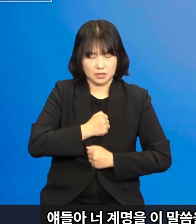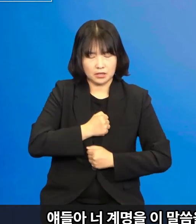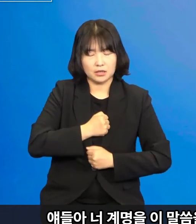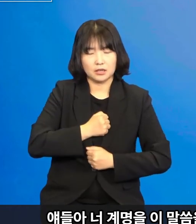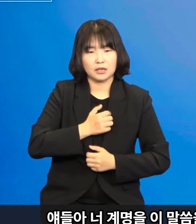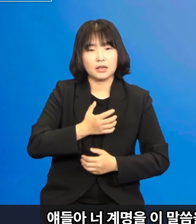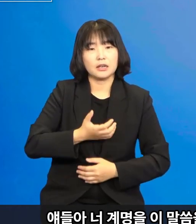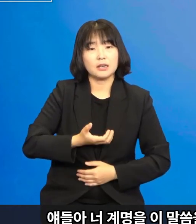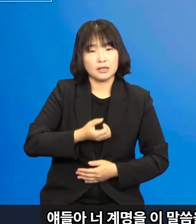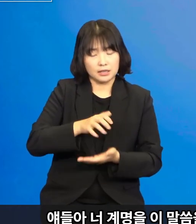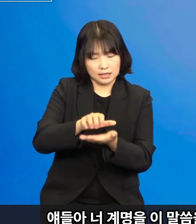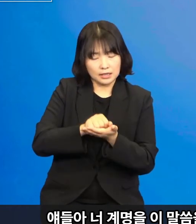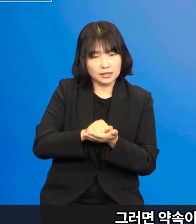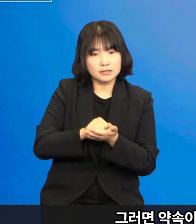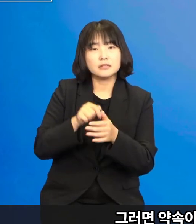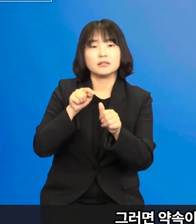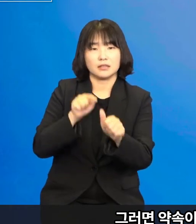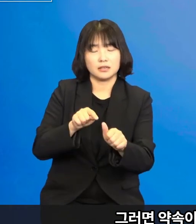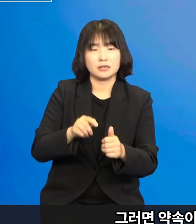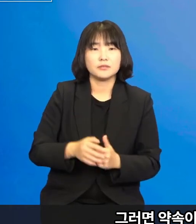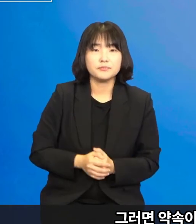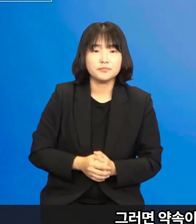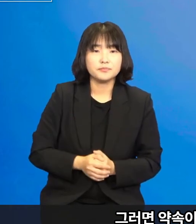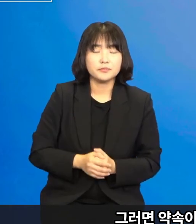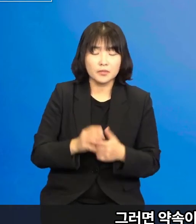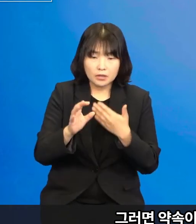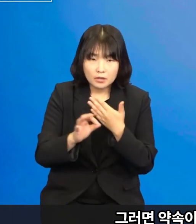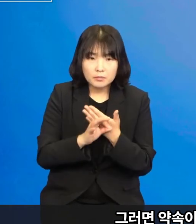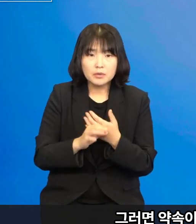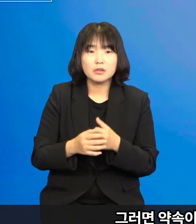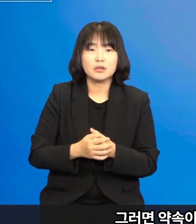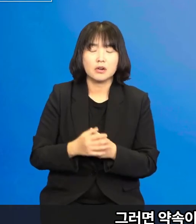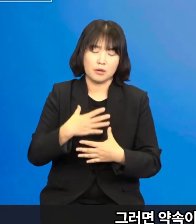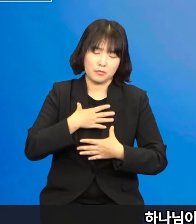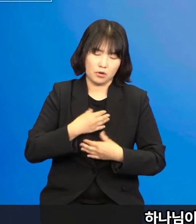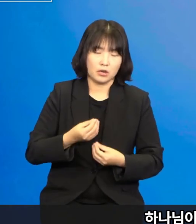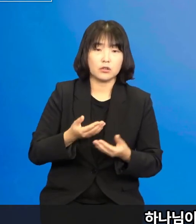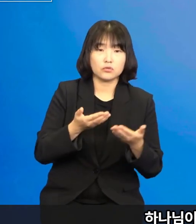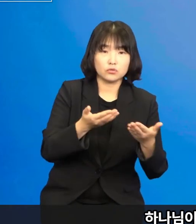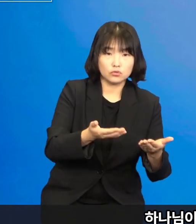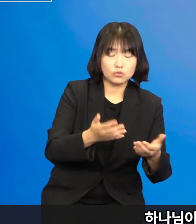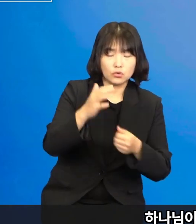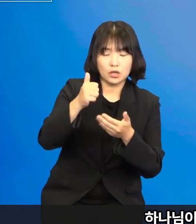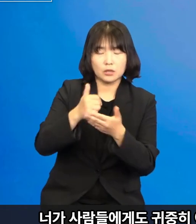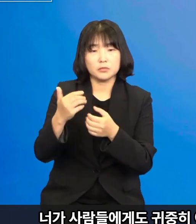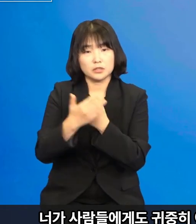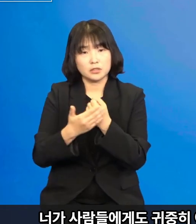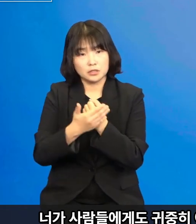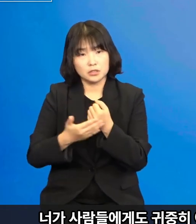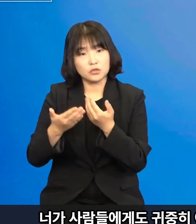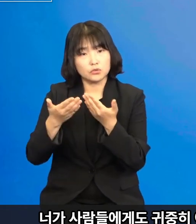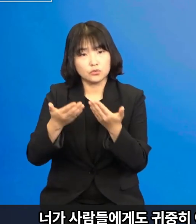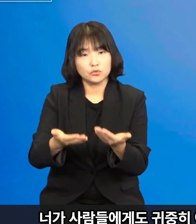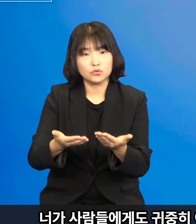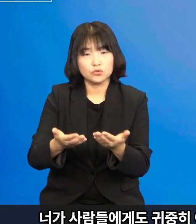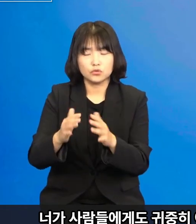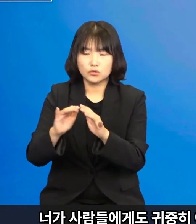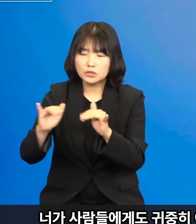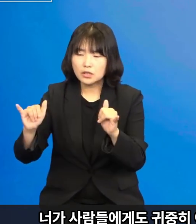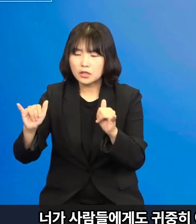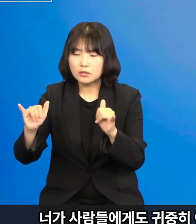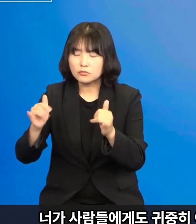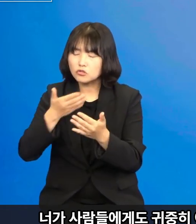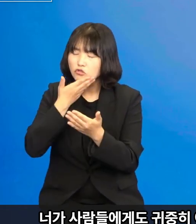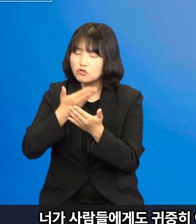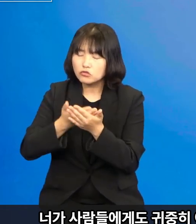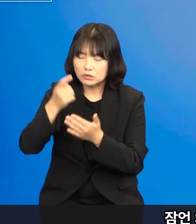계명을, 이 말씀을 꼭 너의 마음 가운데 간직해야 돼. 그러면 약속이 있어. 평강을 주실 거야. 하나님의 은혜를 주실 거야. 너가 사람들에게도 귀중히 여김을 받을